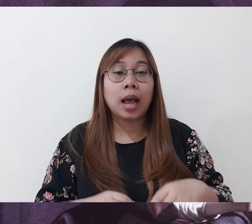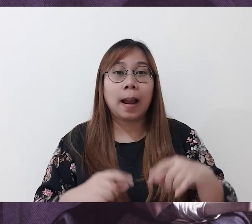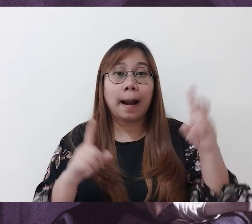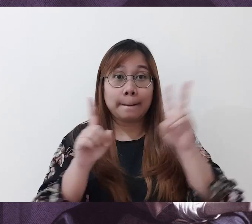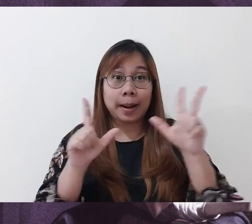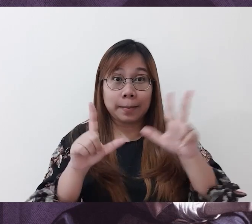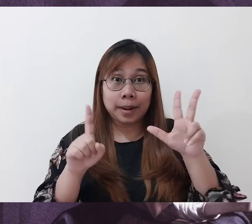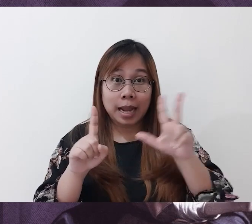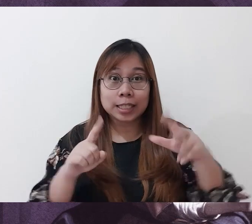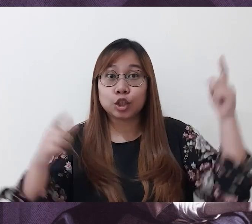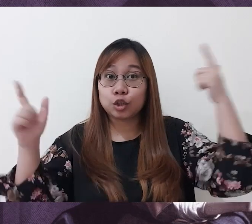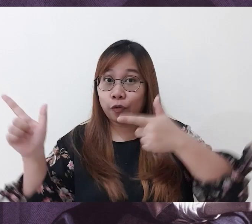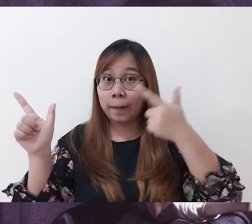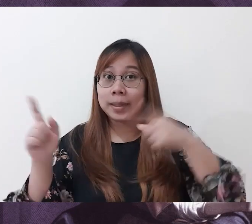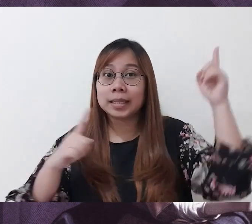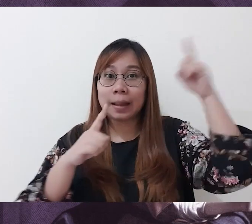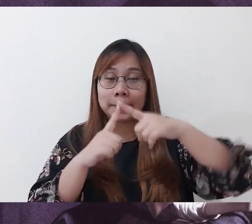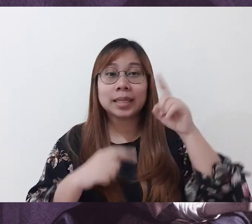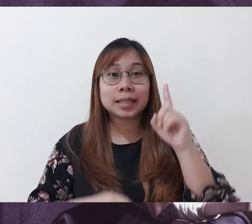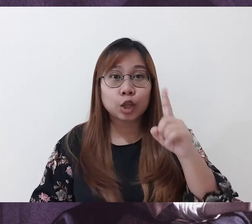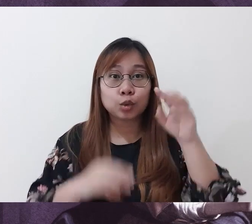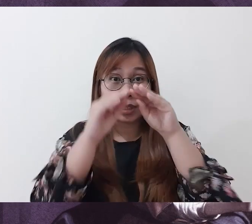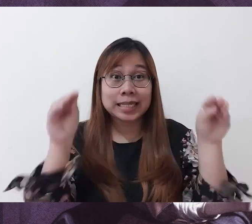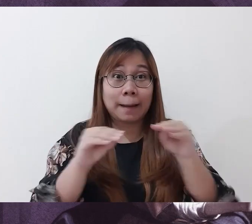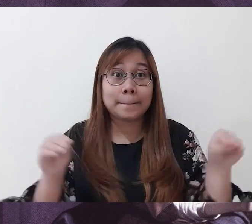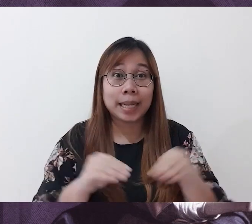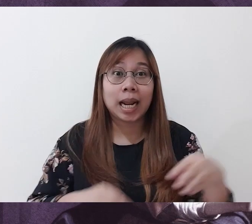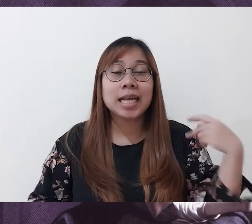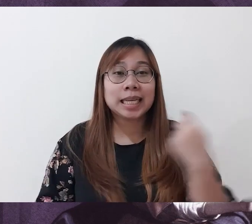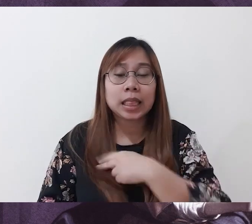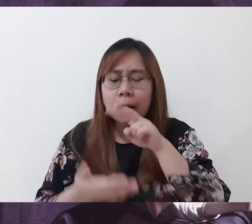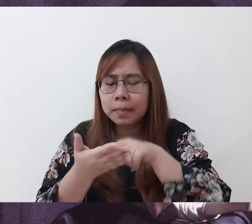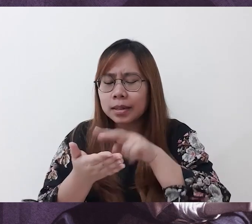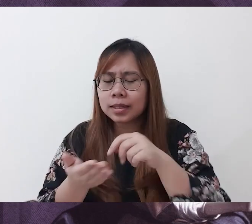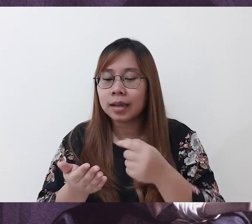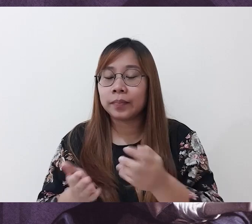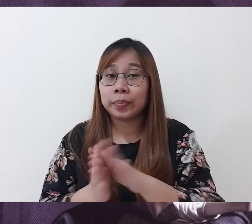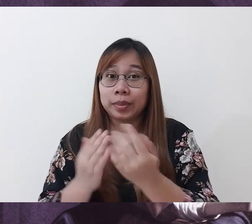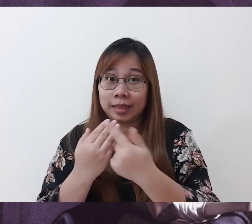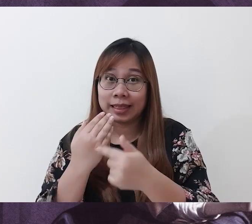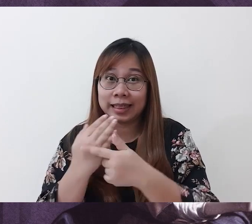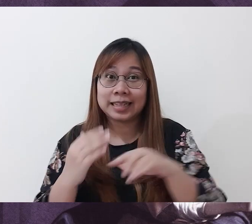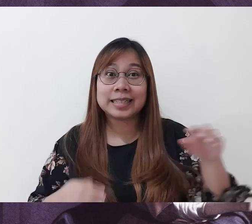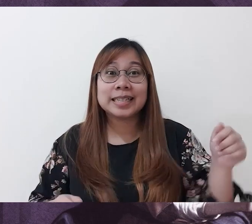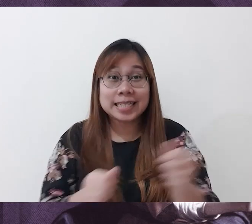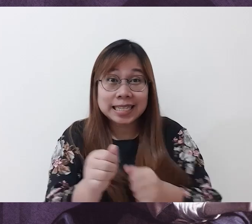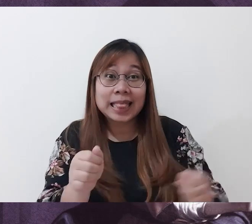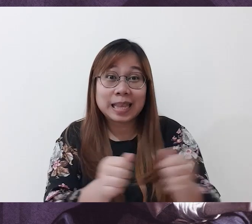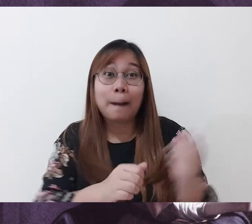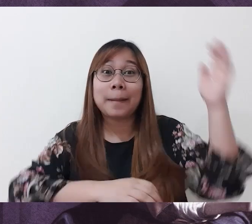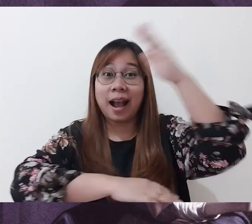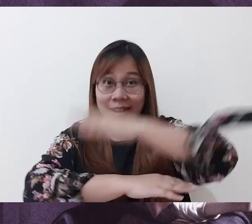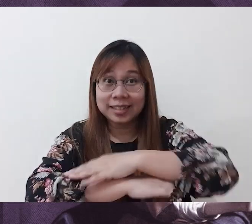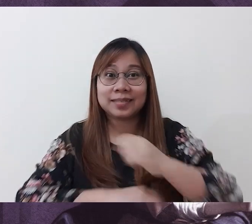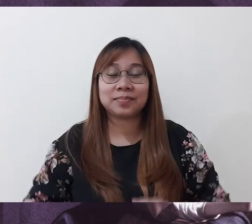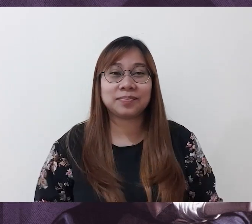sampai dengan tanggal 1 Desember. Nikmati dari hari per hari, jangan lewatkan satu hari pun dengan tidak